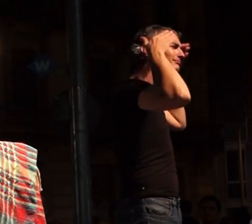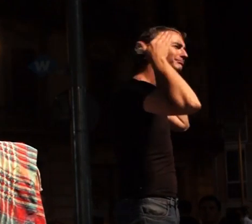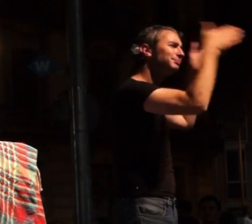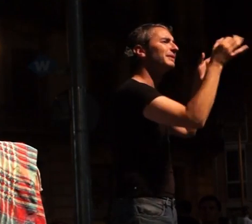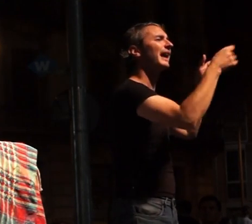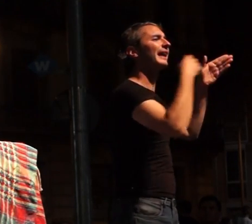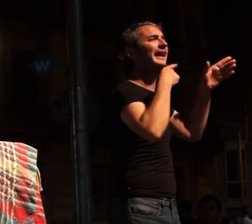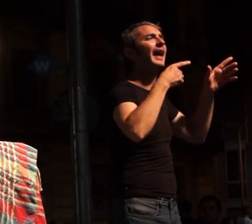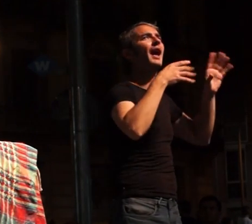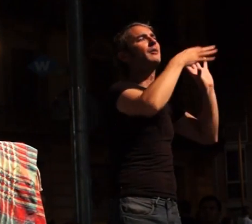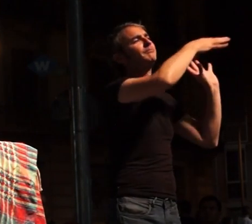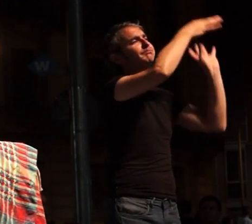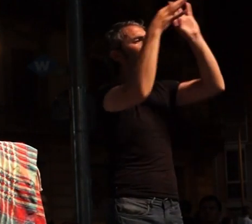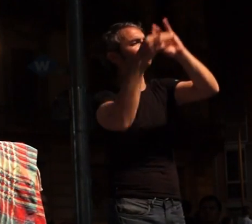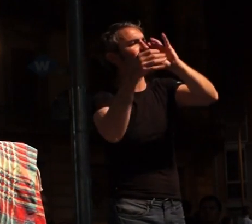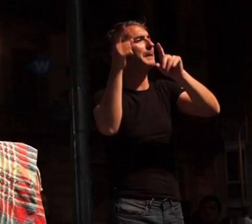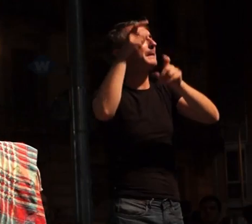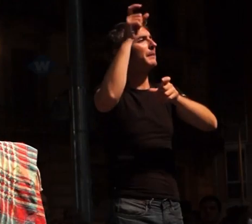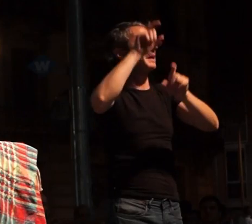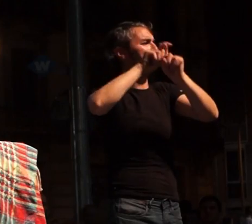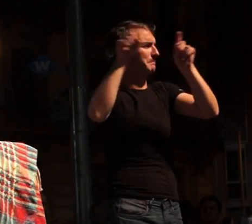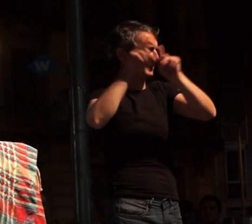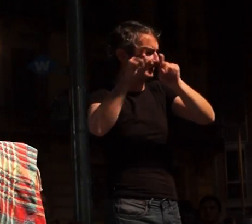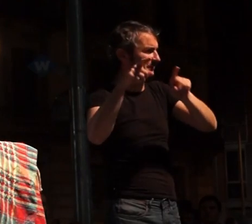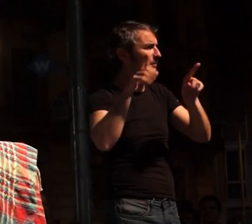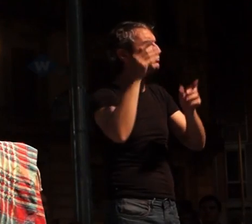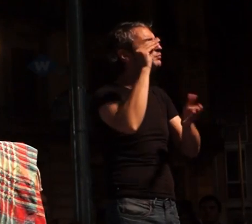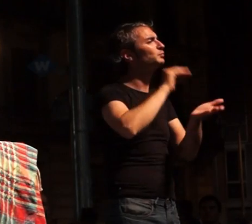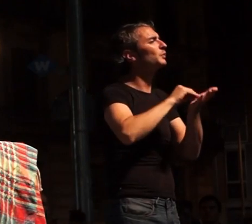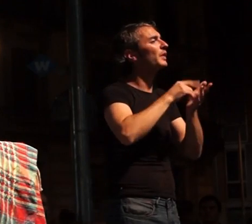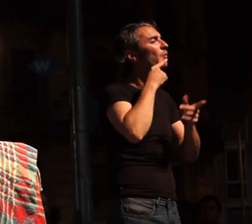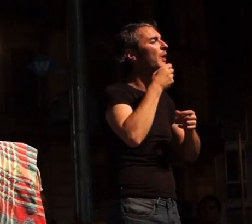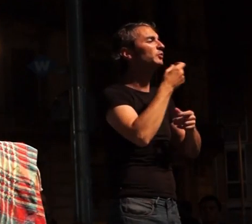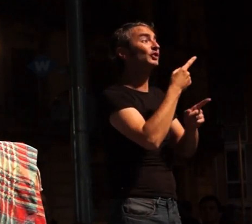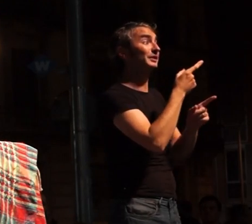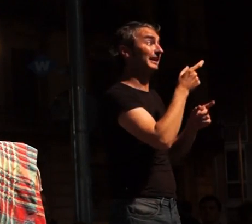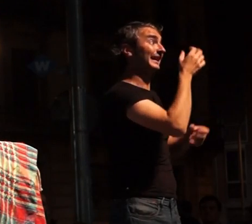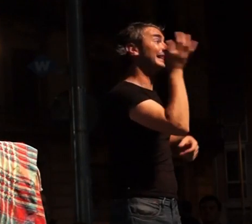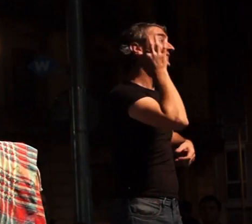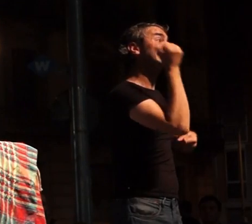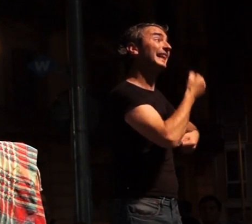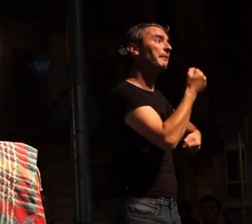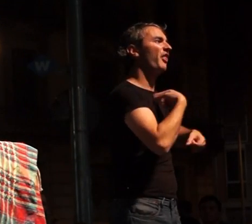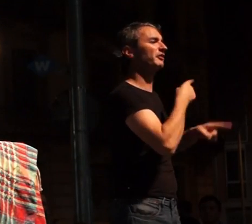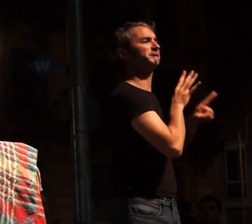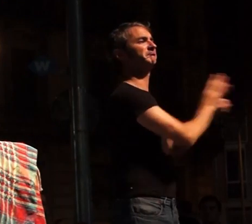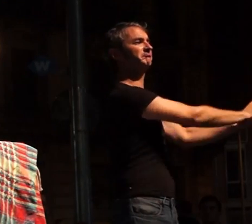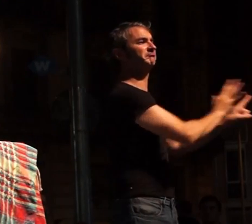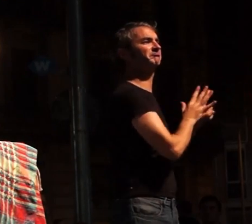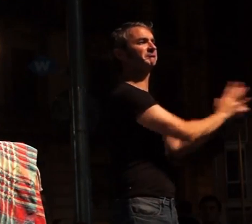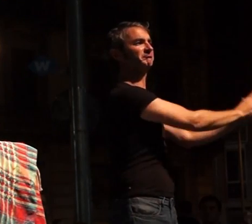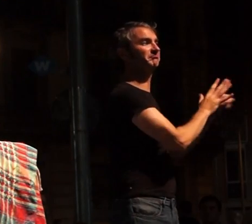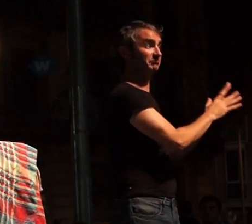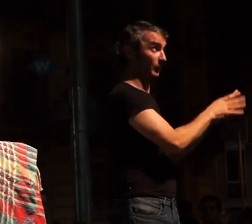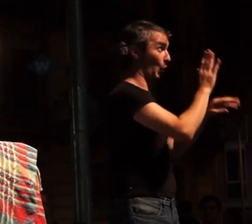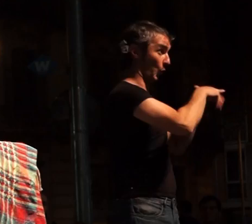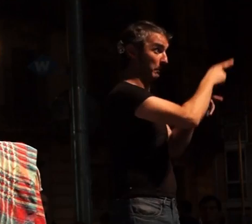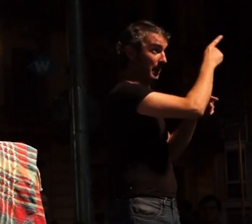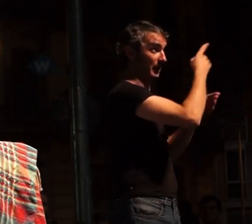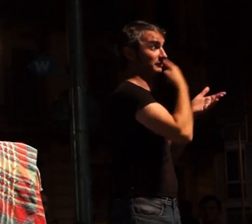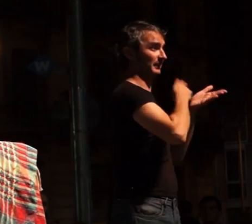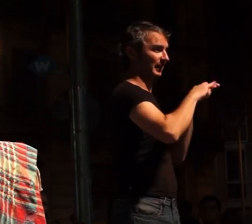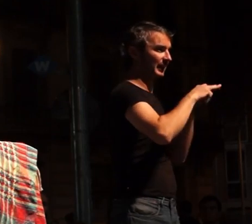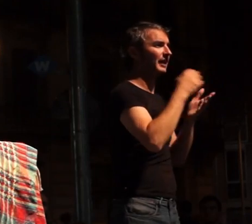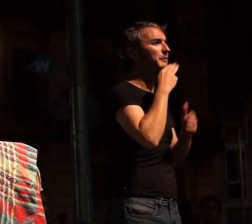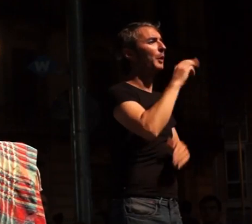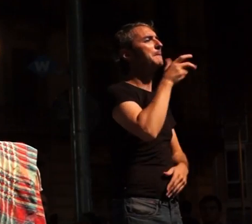desmobilització, que aïllen i abandonen aquelles treballadores que ens neguem a acceptar aquesta pau. Els drets socials, com el pa,